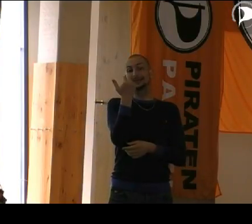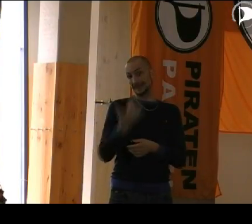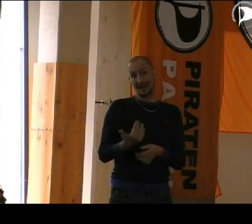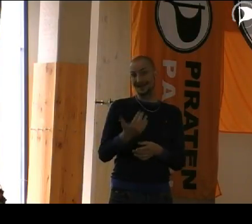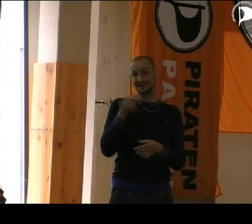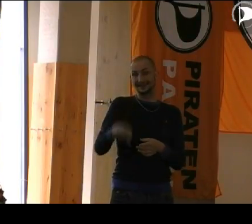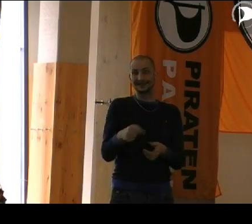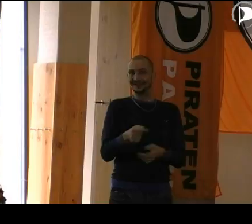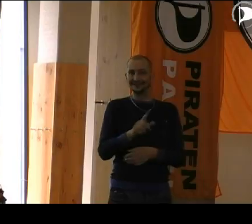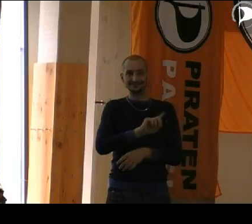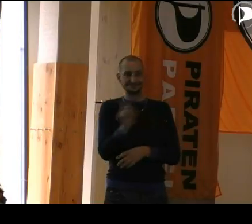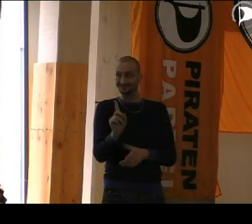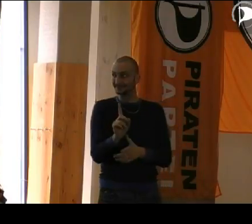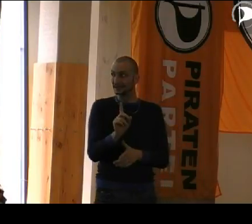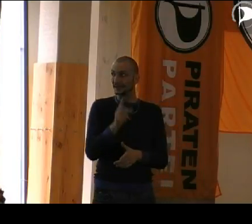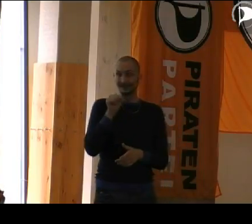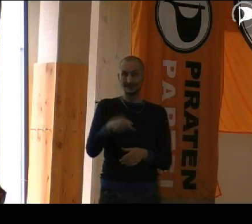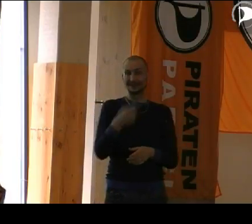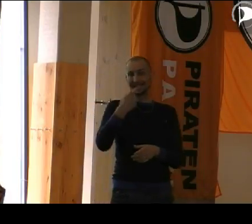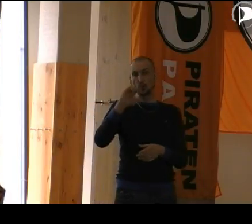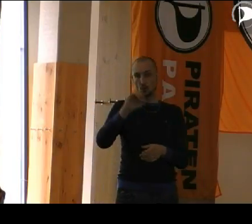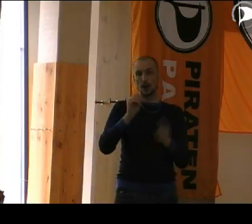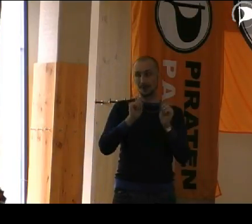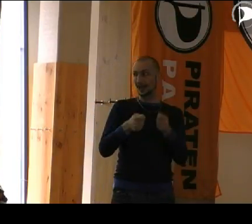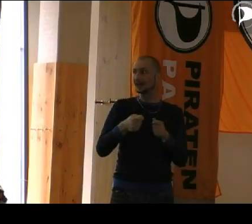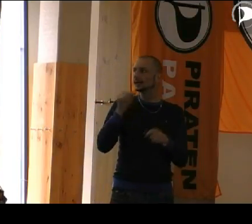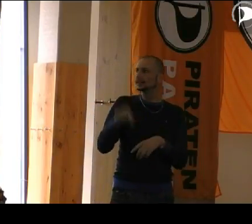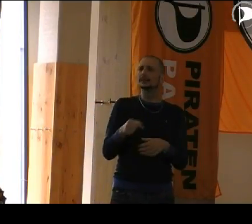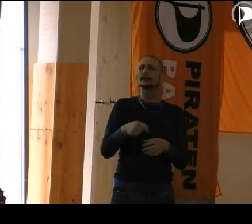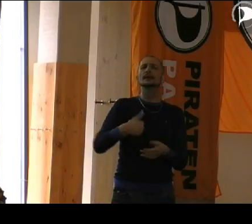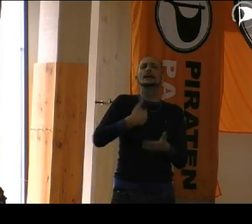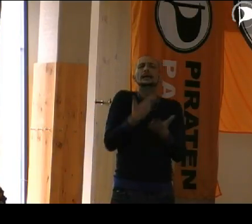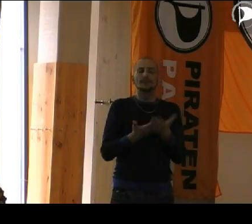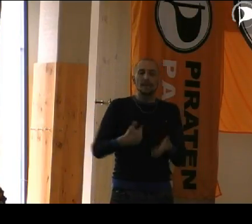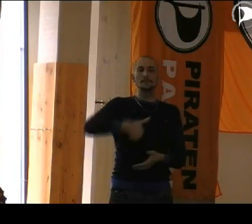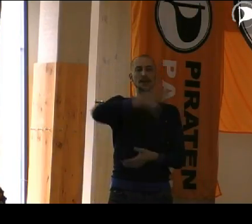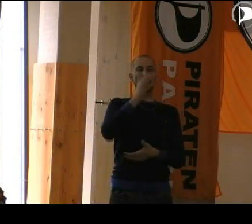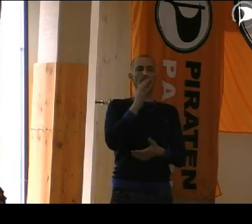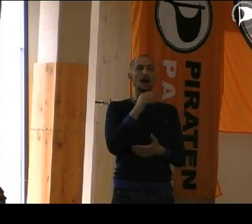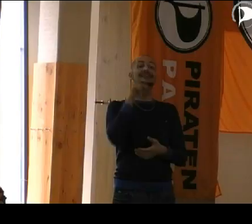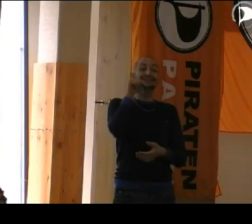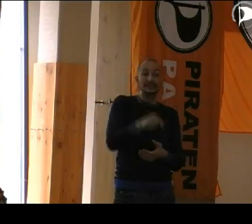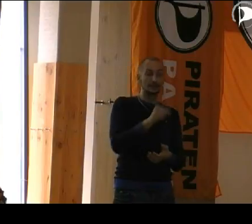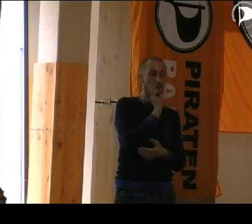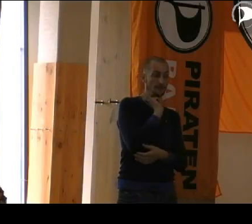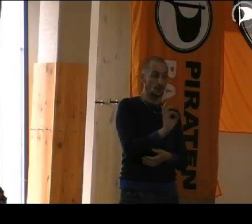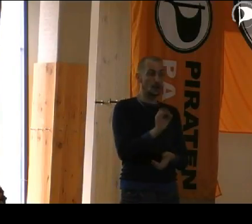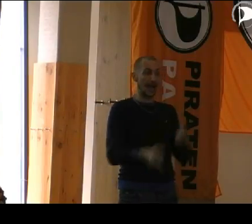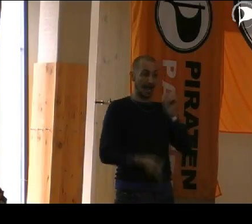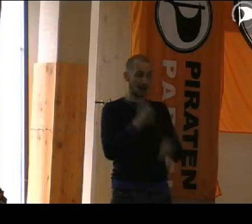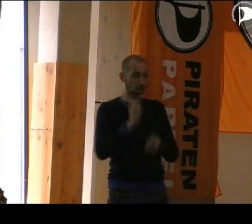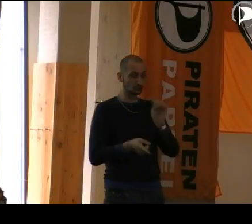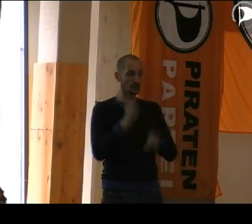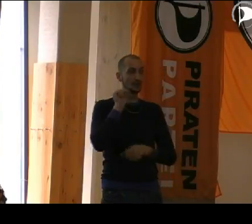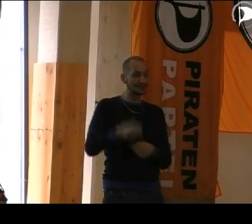worüber es gibt also es gibt eine mehrheit dafür dass wird hat abstimmung zur